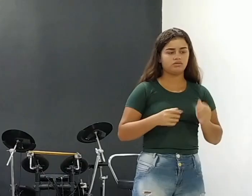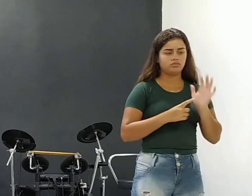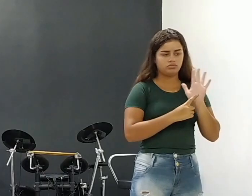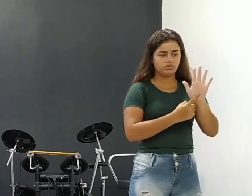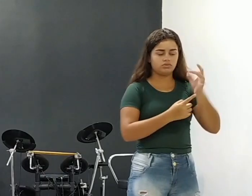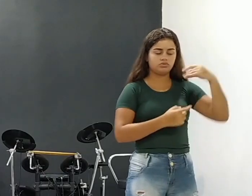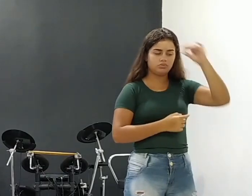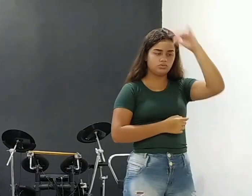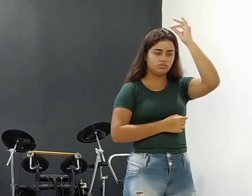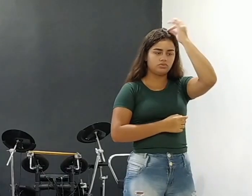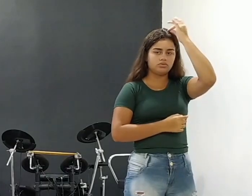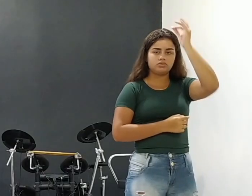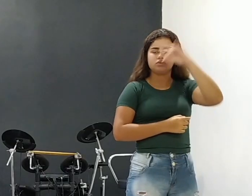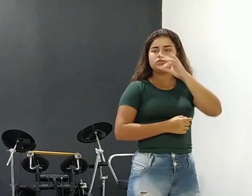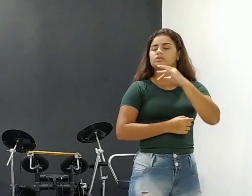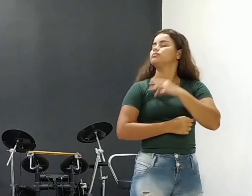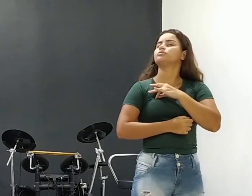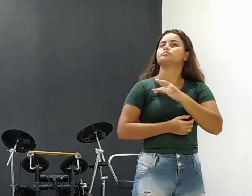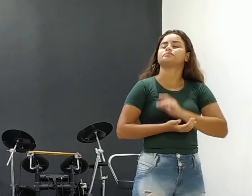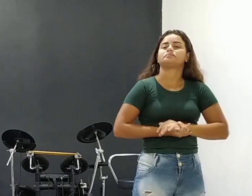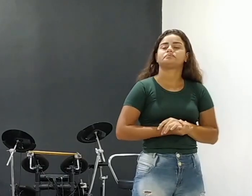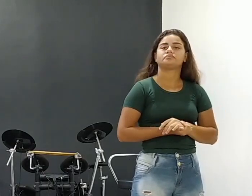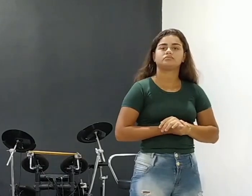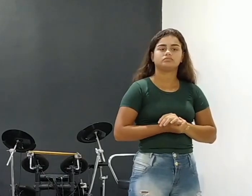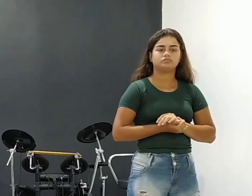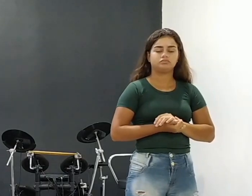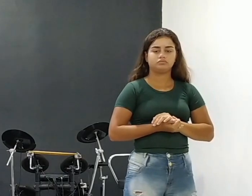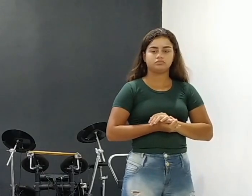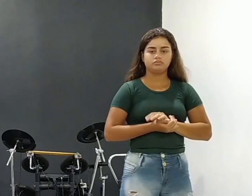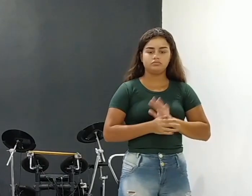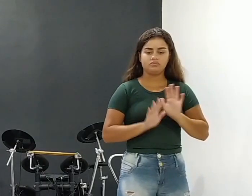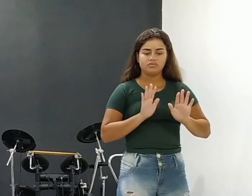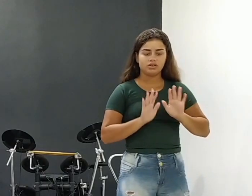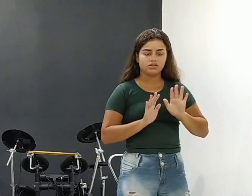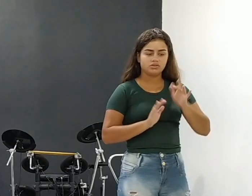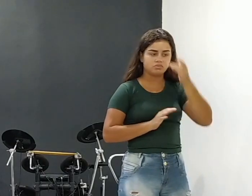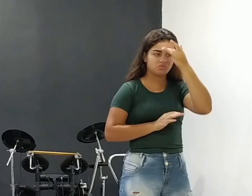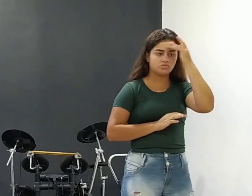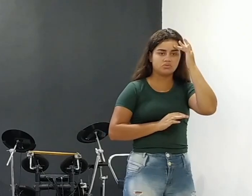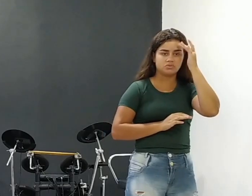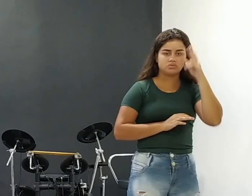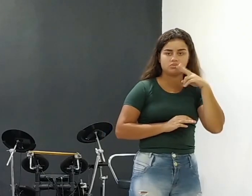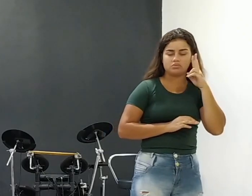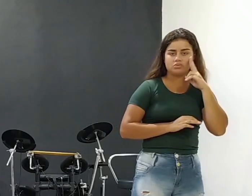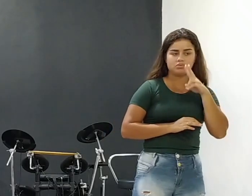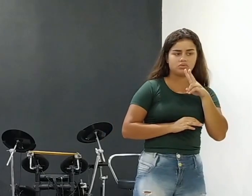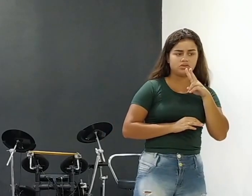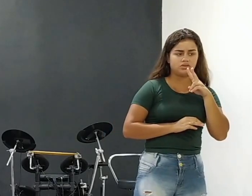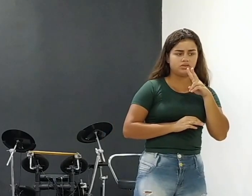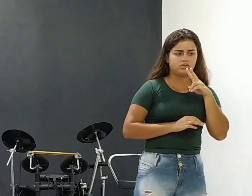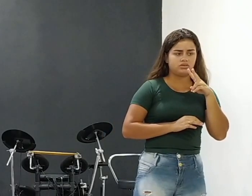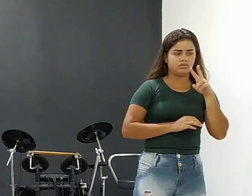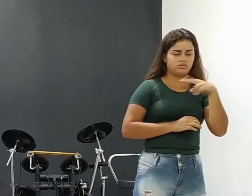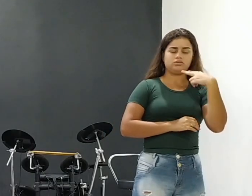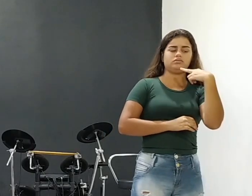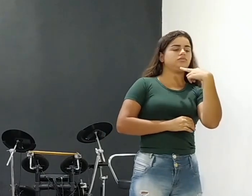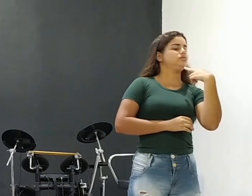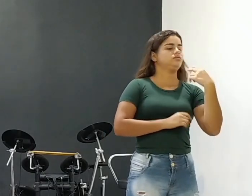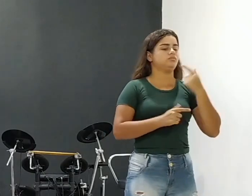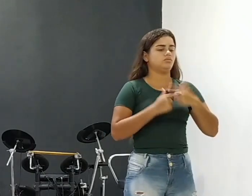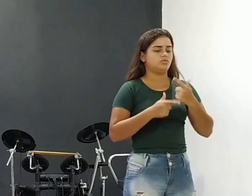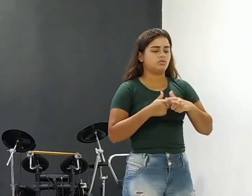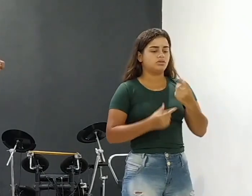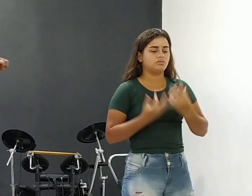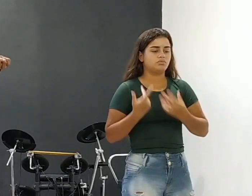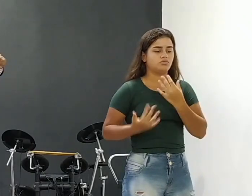falou comigo para você. Muita gente olha para você e fala, por que está pegando fogo e não se consome? Por que